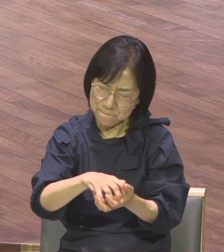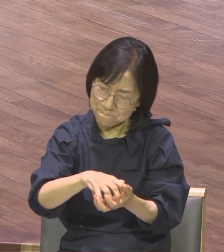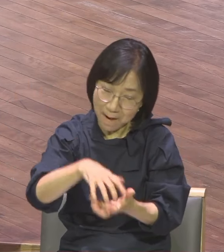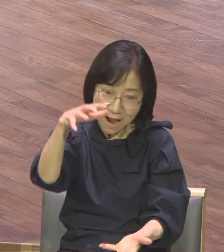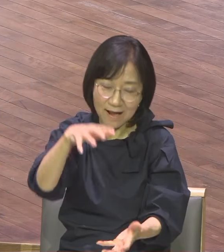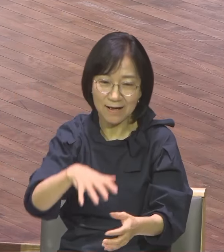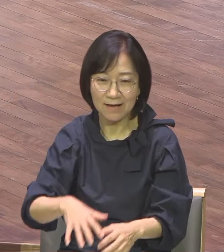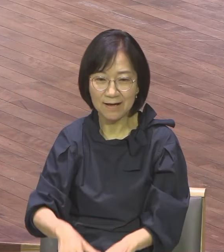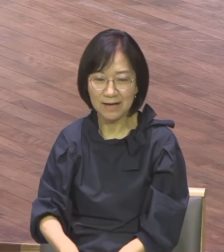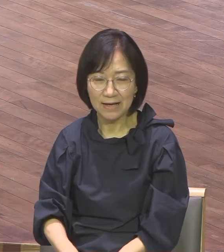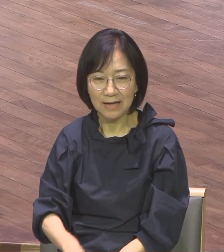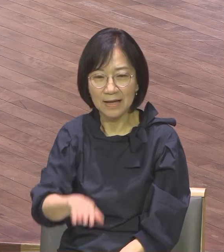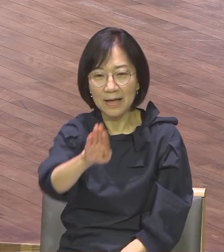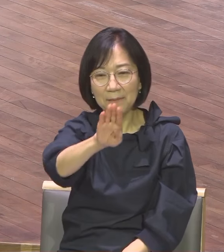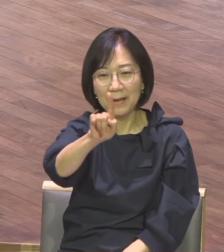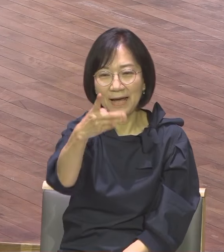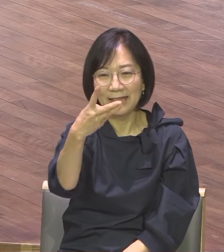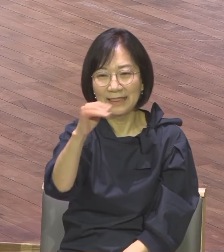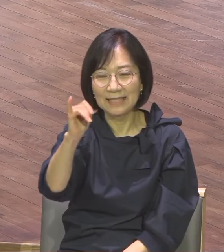많아요. 그게 딱 왜?